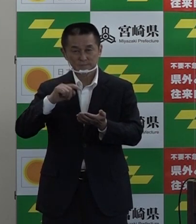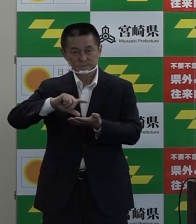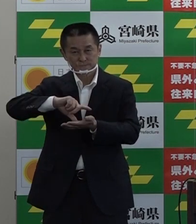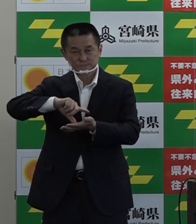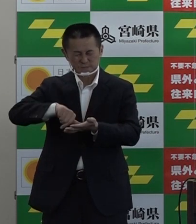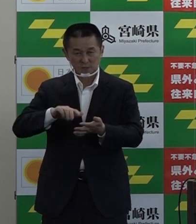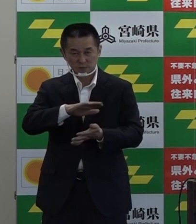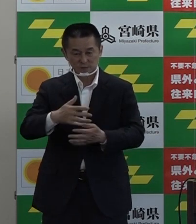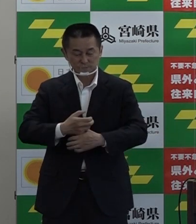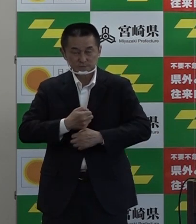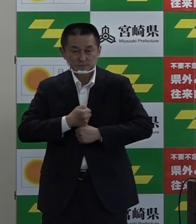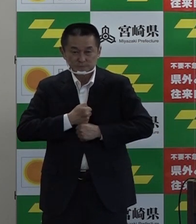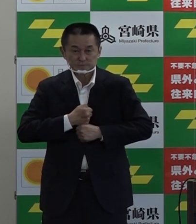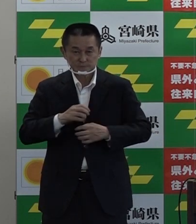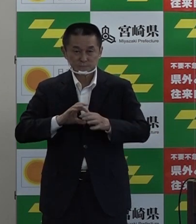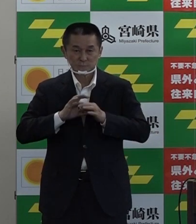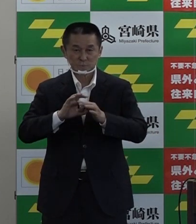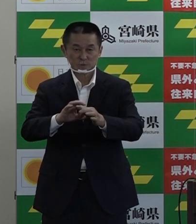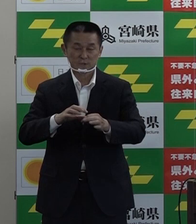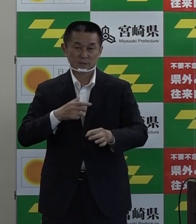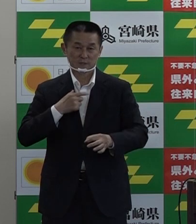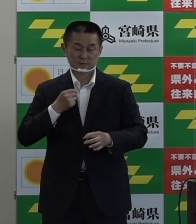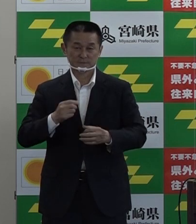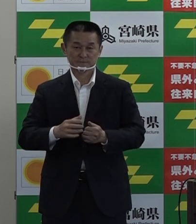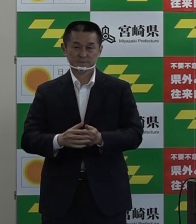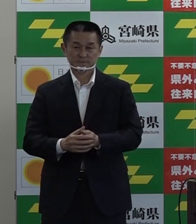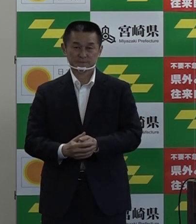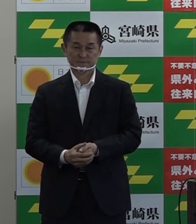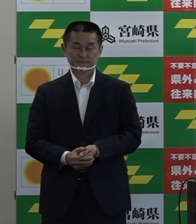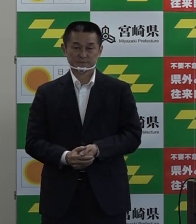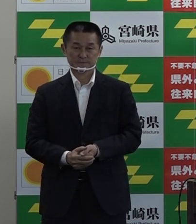めにつないでいきたいと考えております。